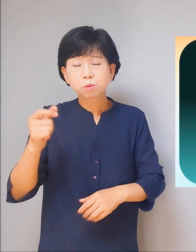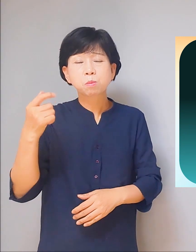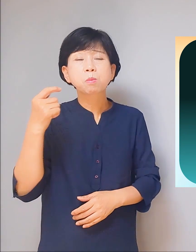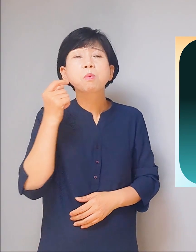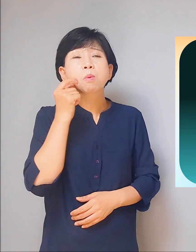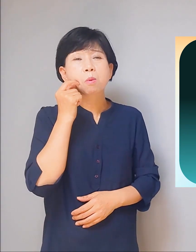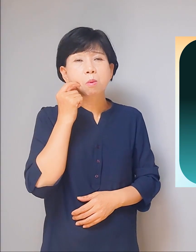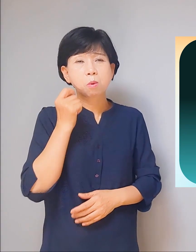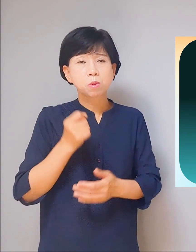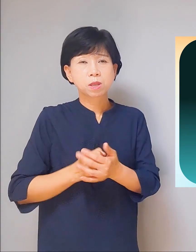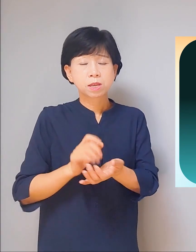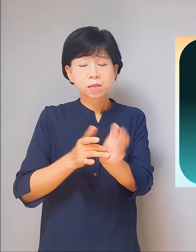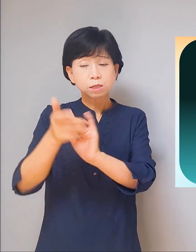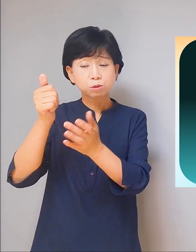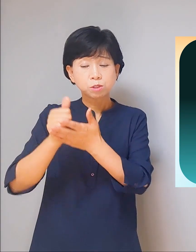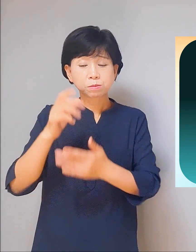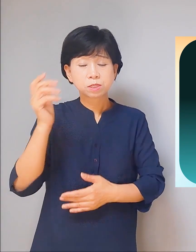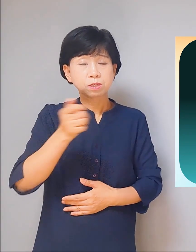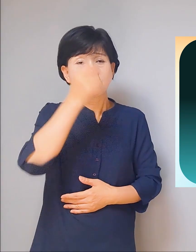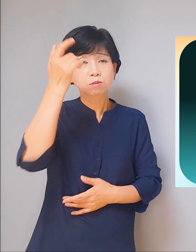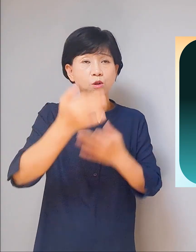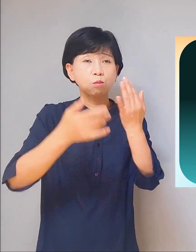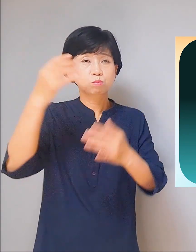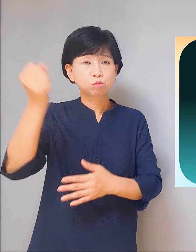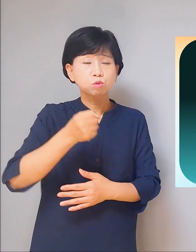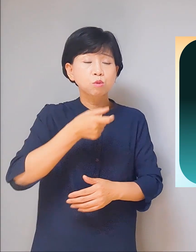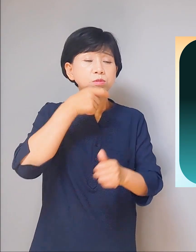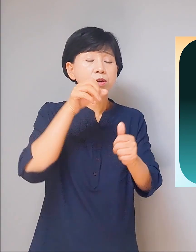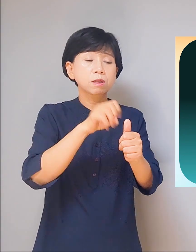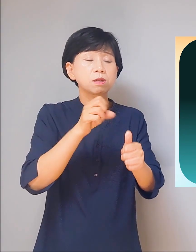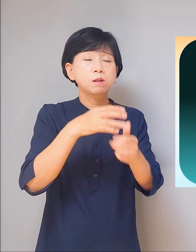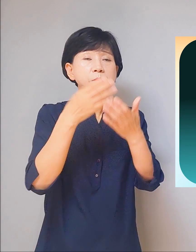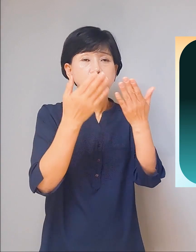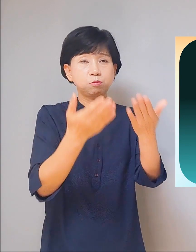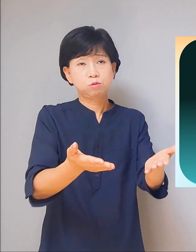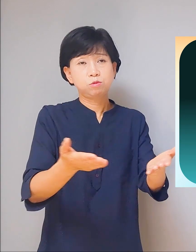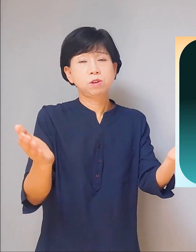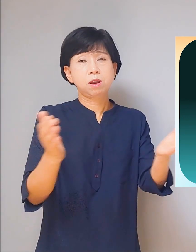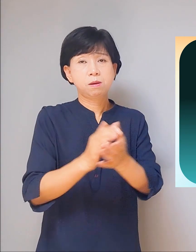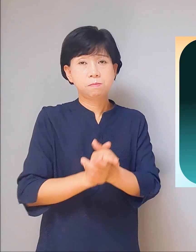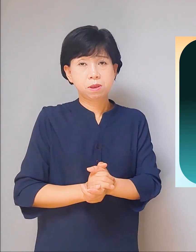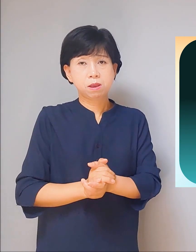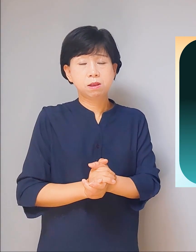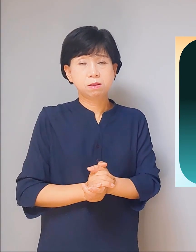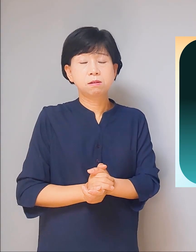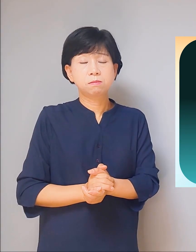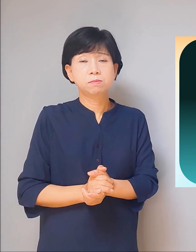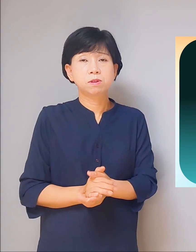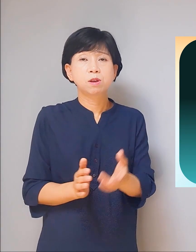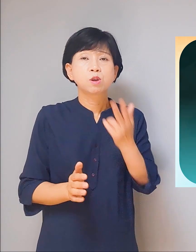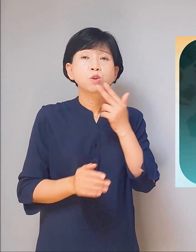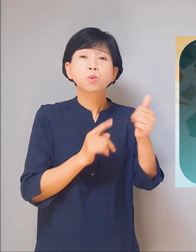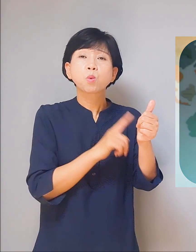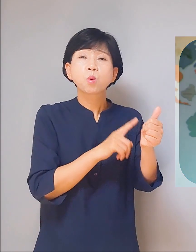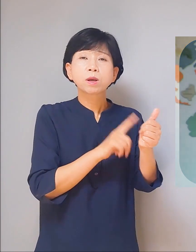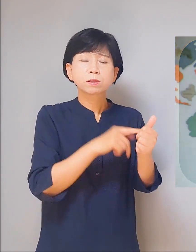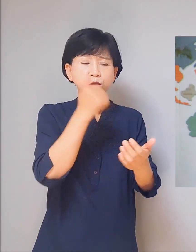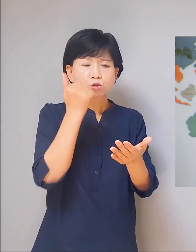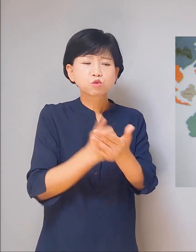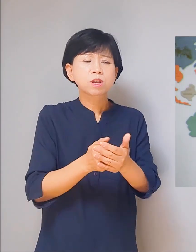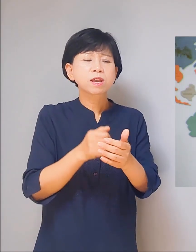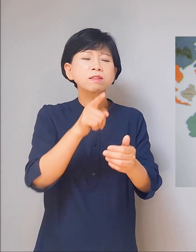성령과 불로 너희에게 세례를 베푸실 것이요. 아멘. 요한은 죄를 지적해요. 그리고 회개하라고